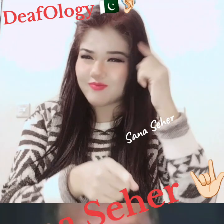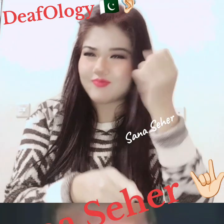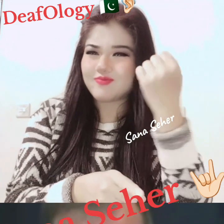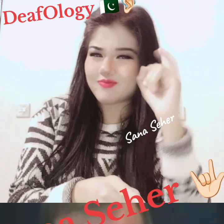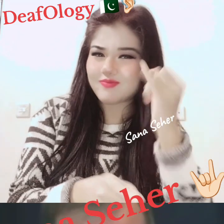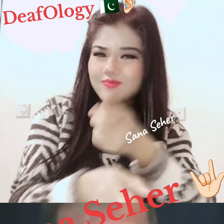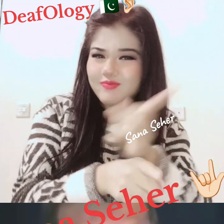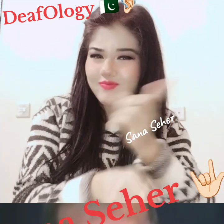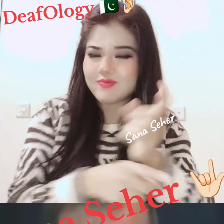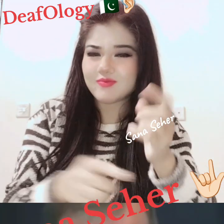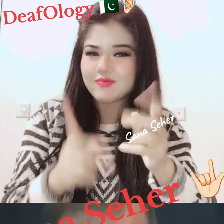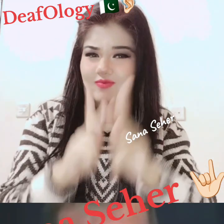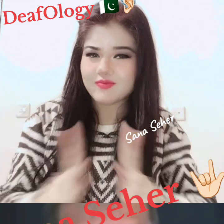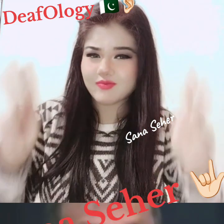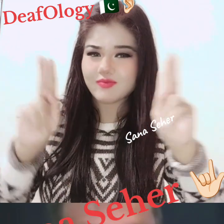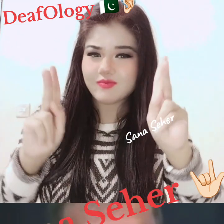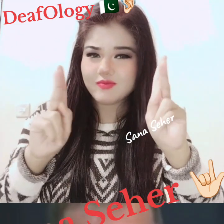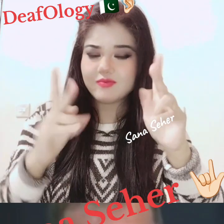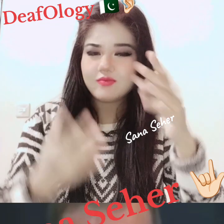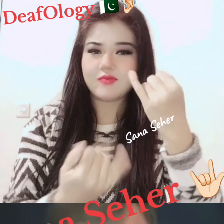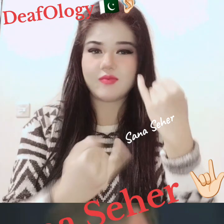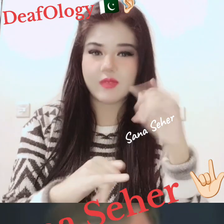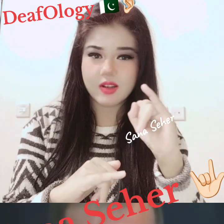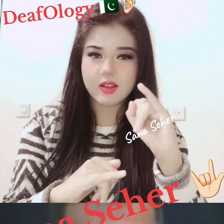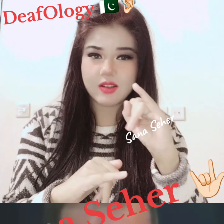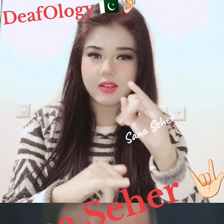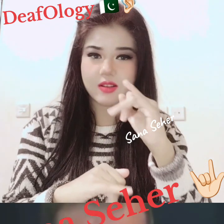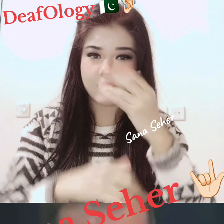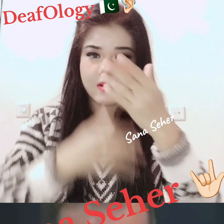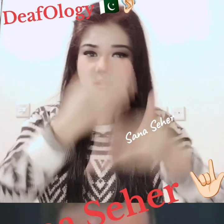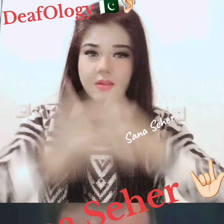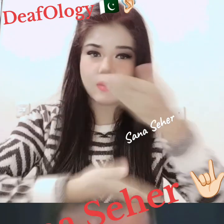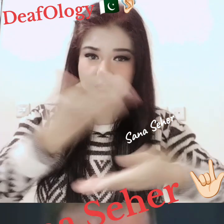کو اسلام کی غلط تشریح اور بیانیہ دیتے ہیں یا نہیں دیتے؟